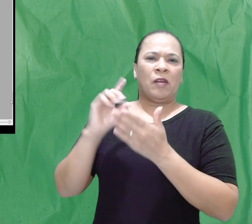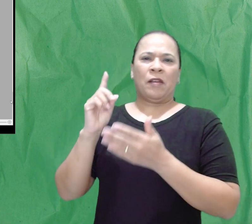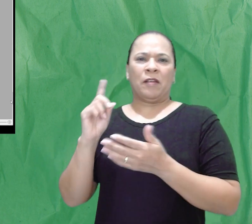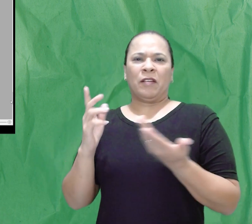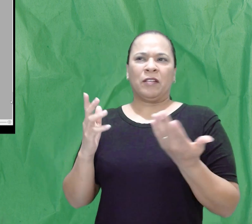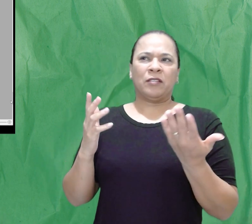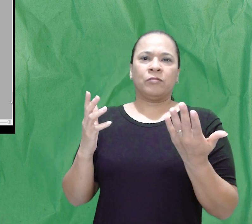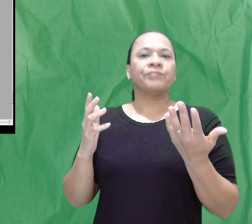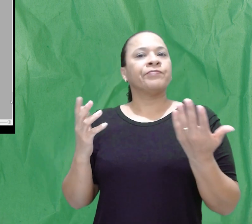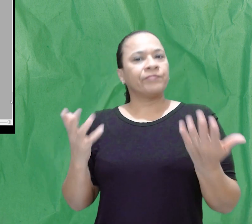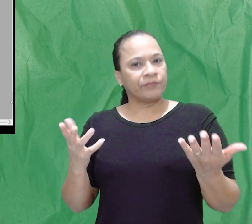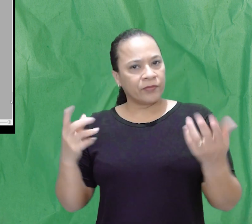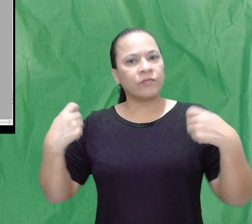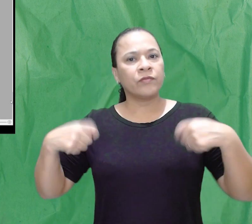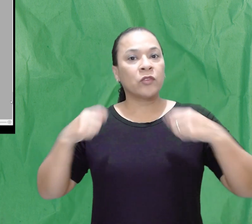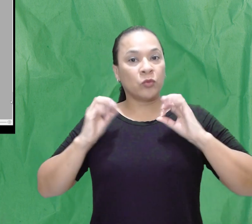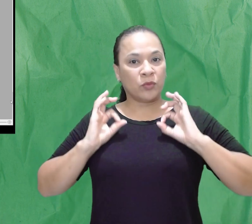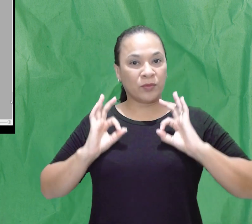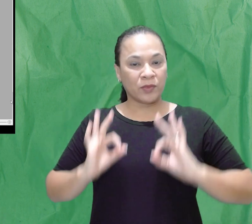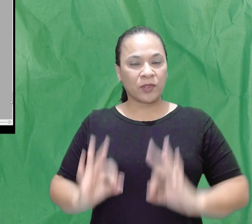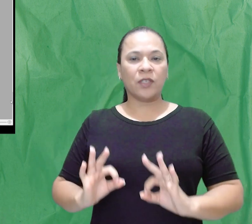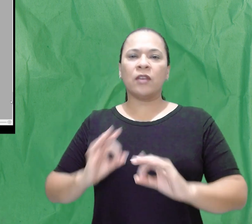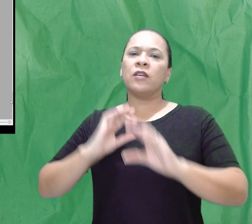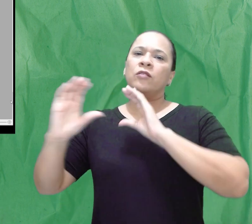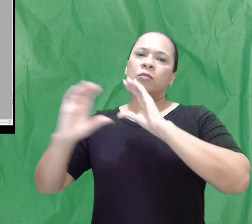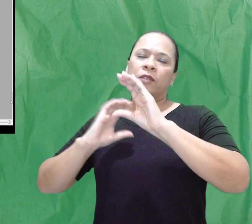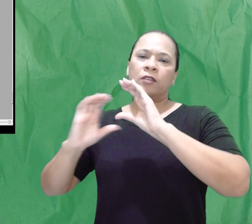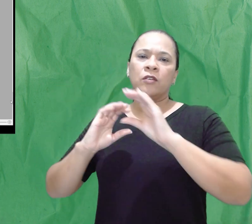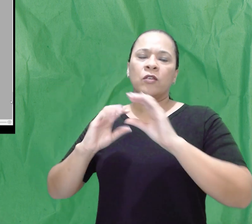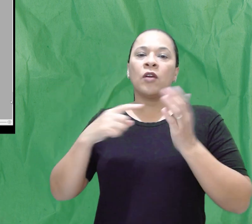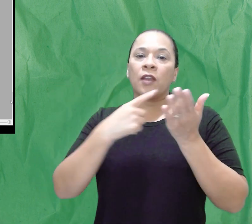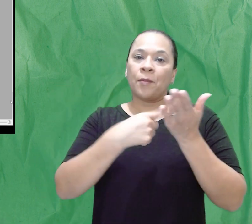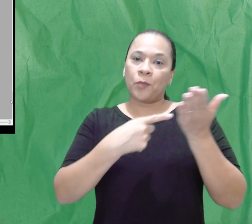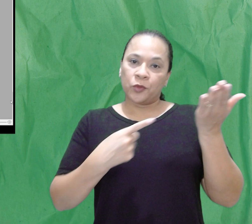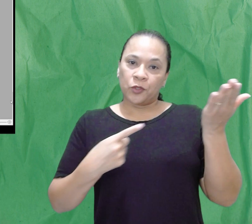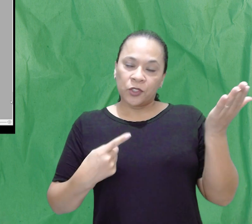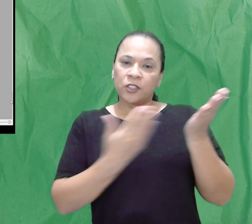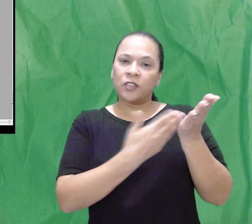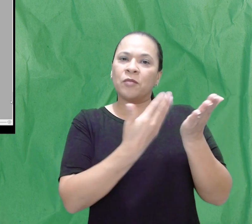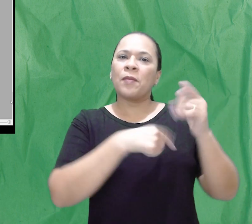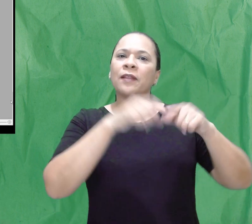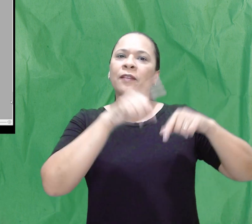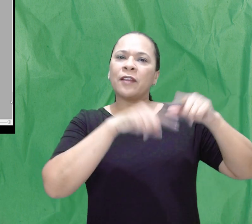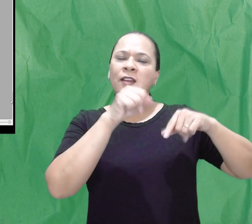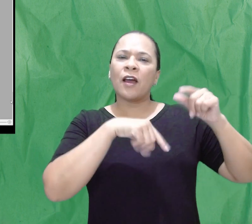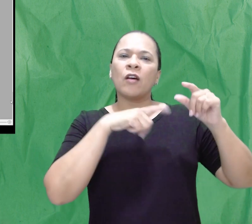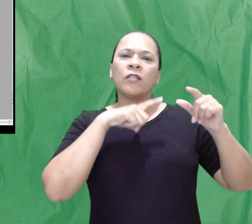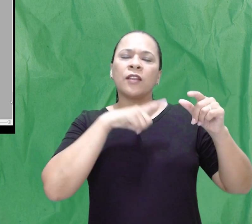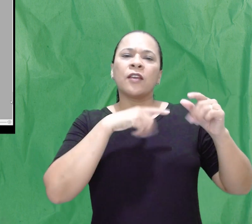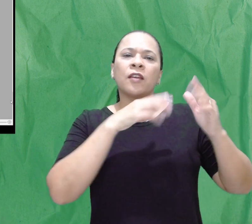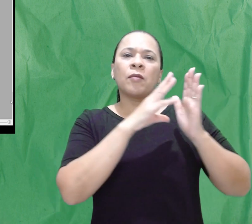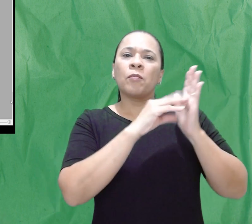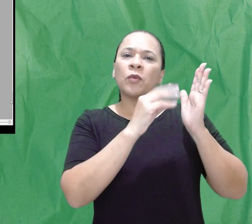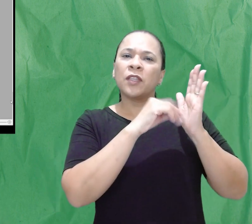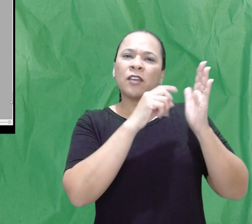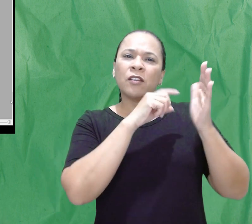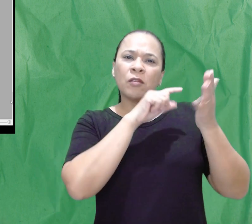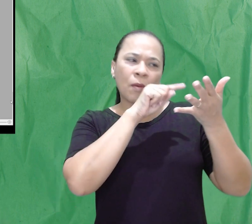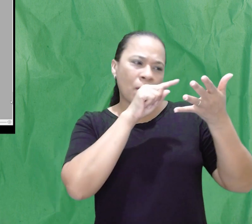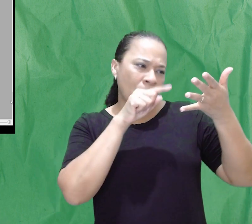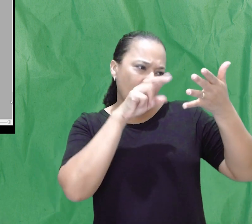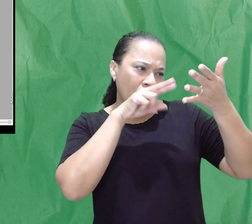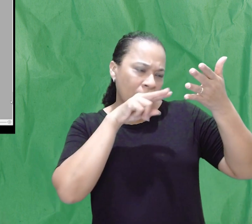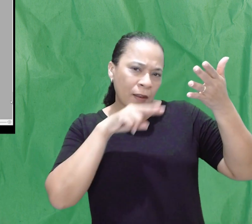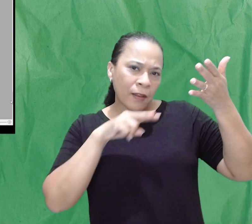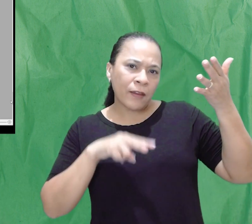para a empresa. Na apostila, eu trouxe vários exemplos de como se comunicar melhor, como ter uma comunicação mais